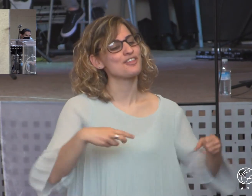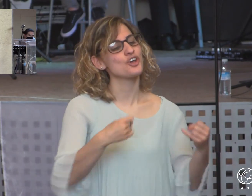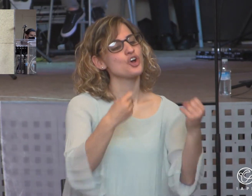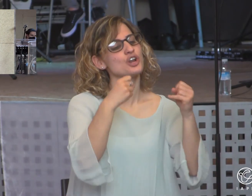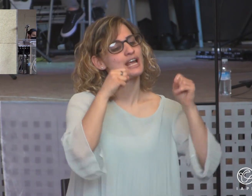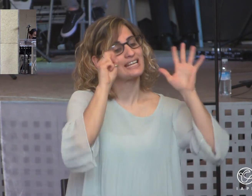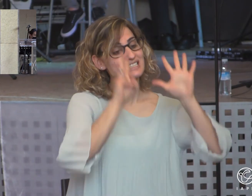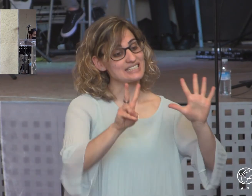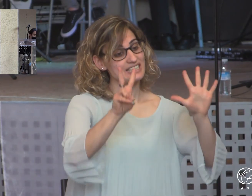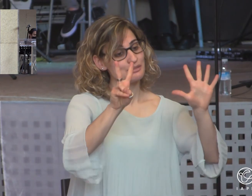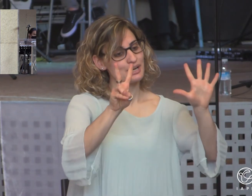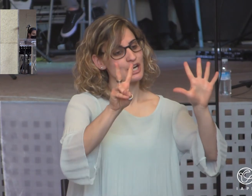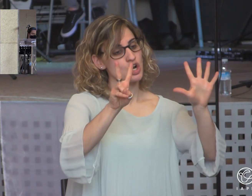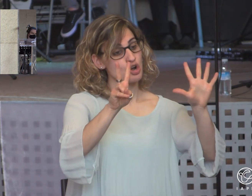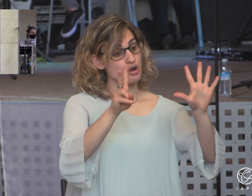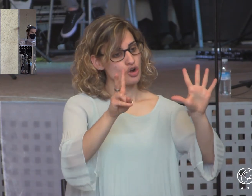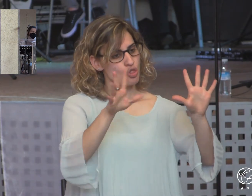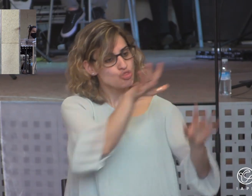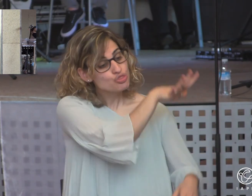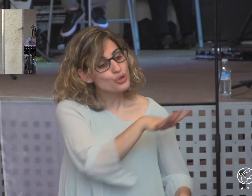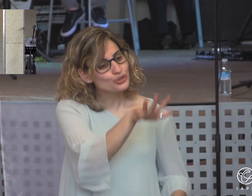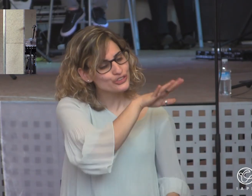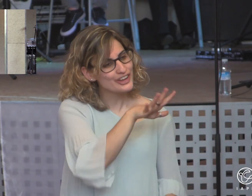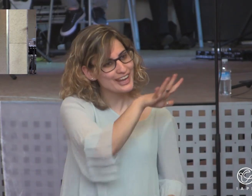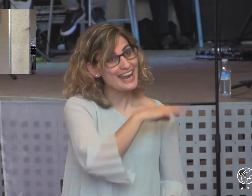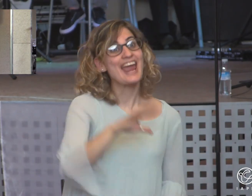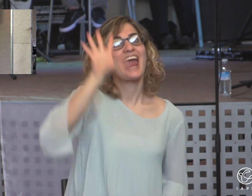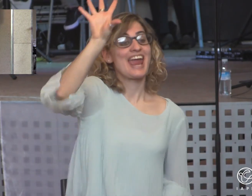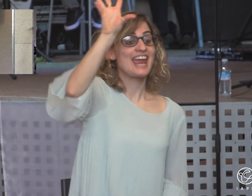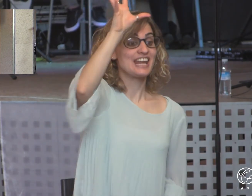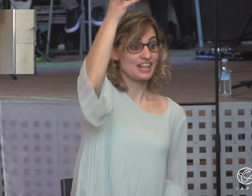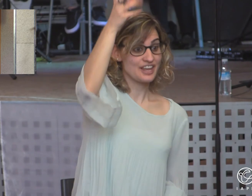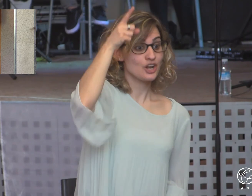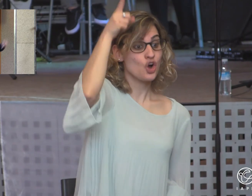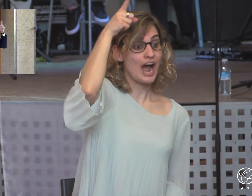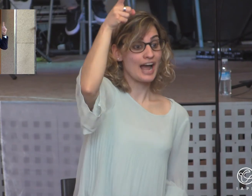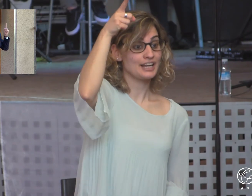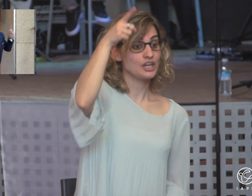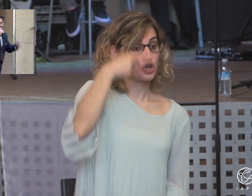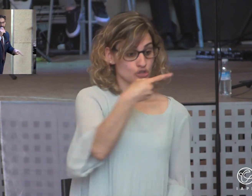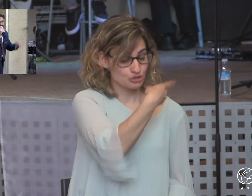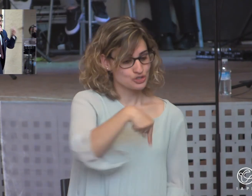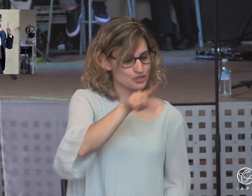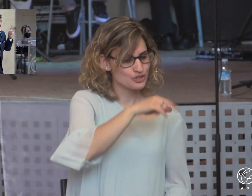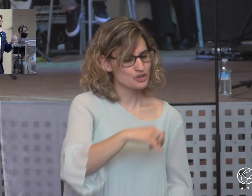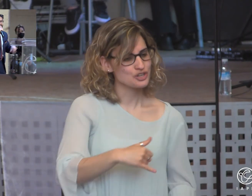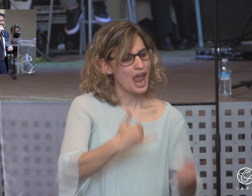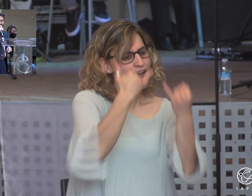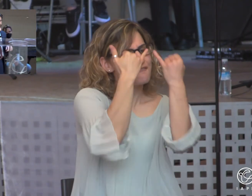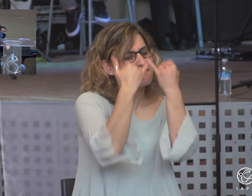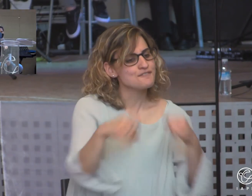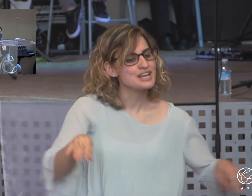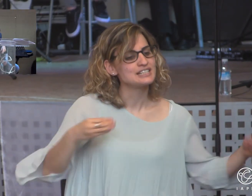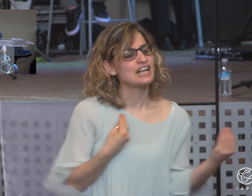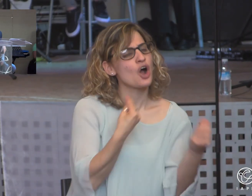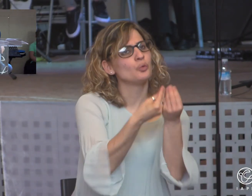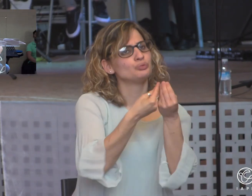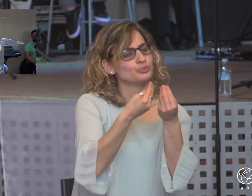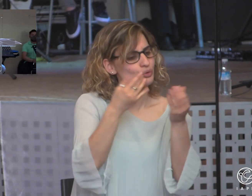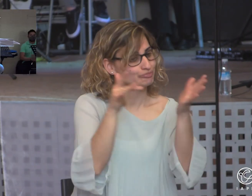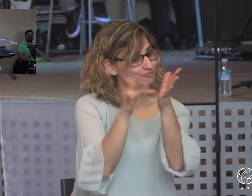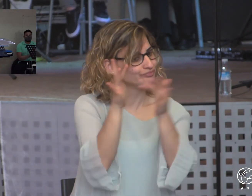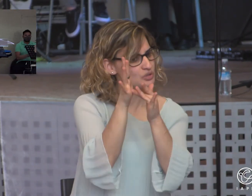es cuando tú y yo estemos en el reino de los cielos en celebración por la eternidad.